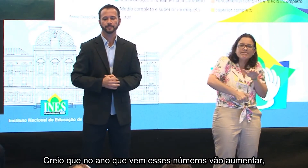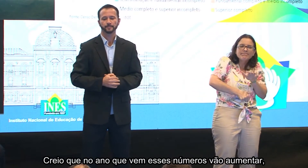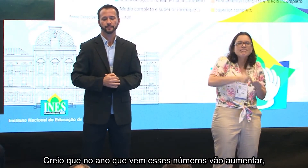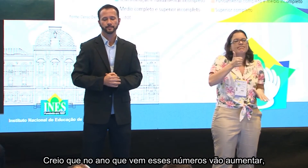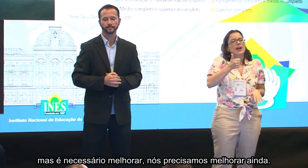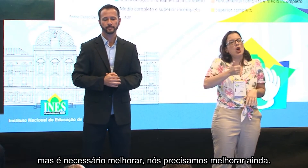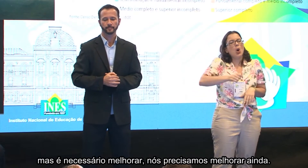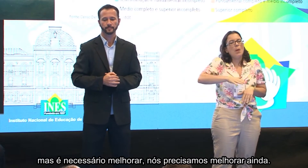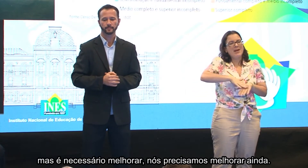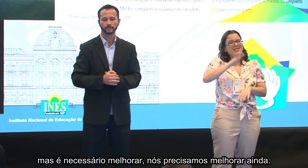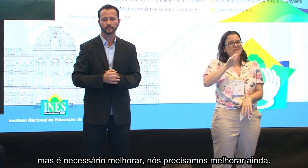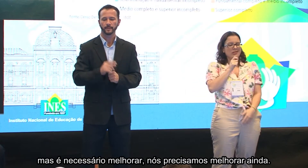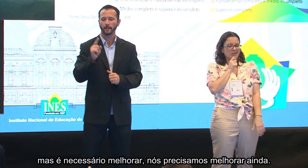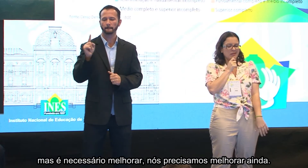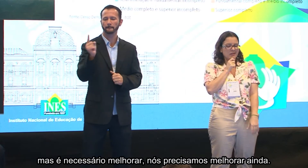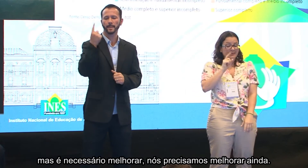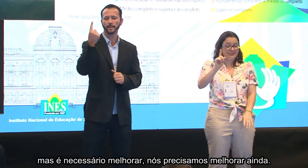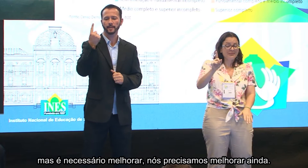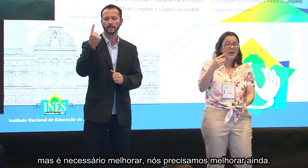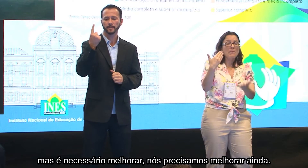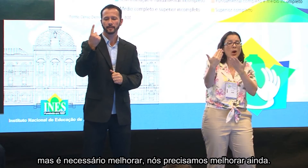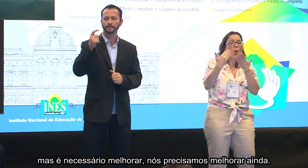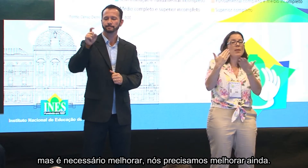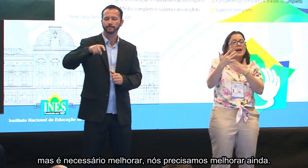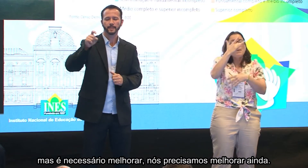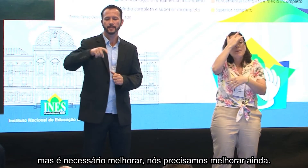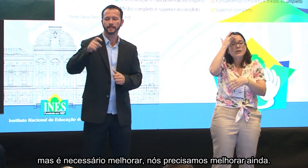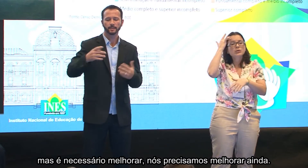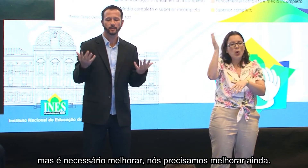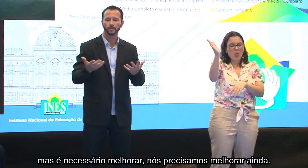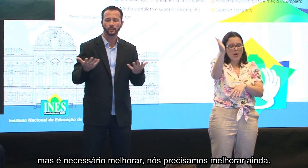aumentar, mas é necessário melhorar. Nós precisamos melhorar ainda.